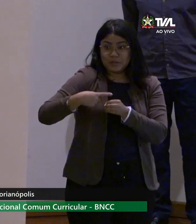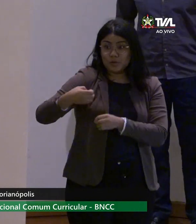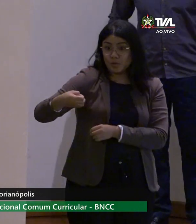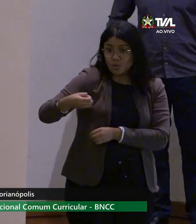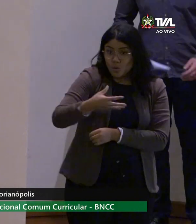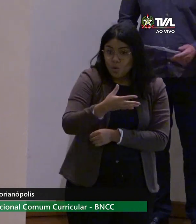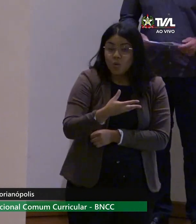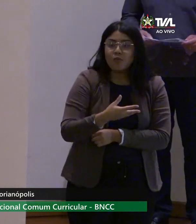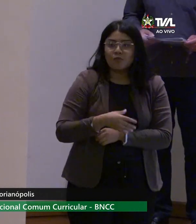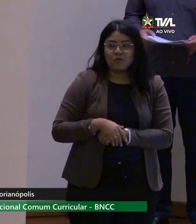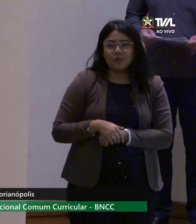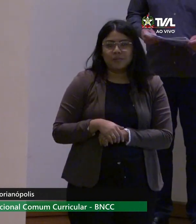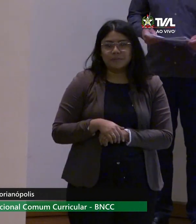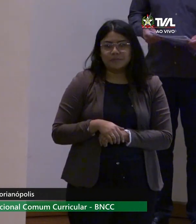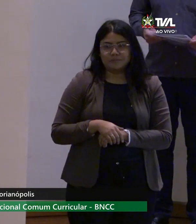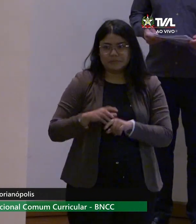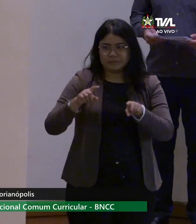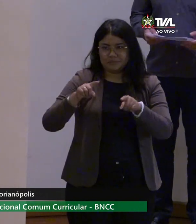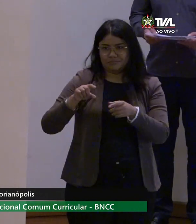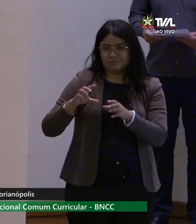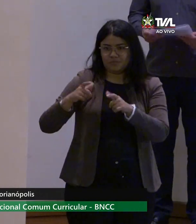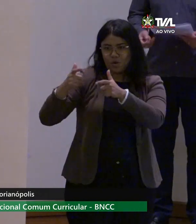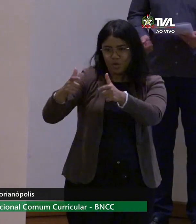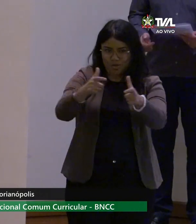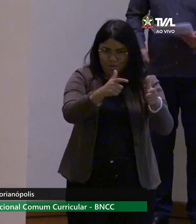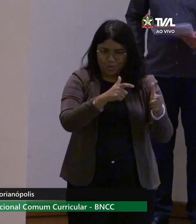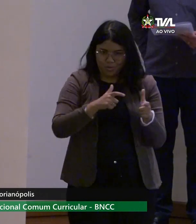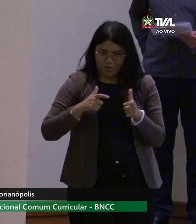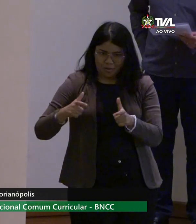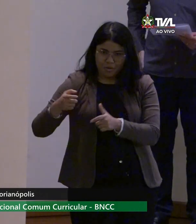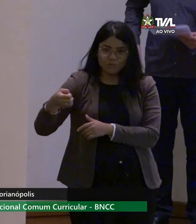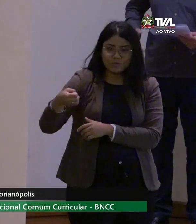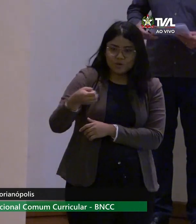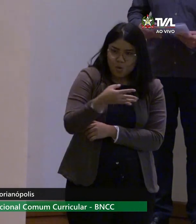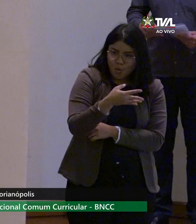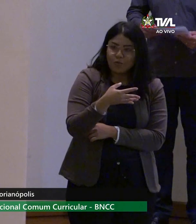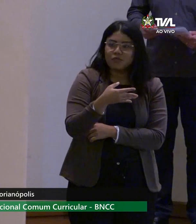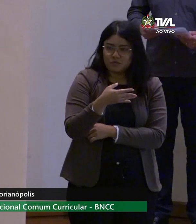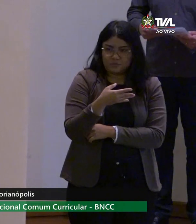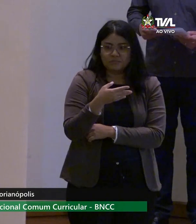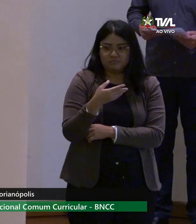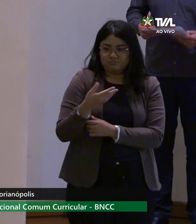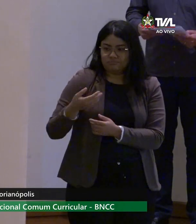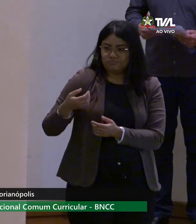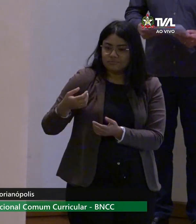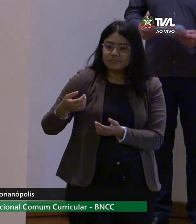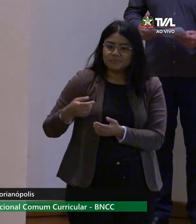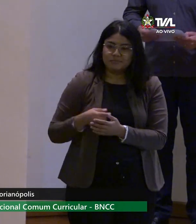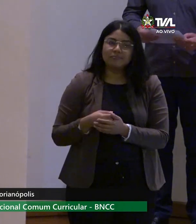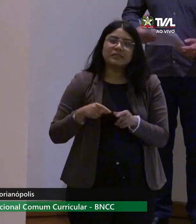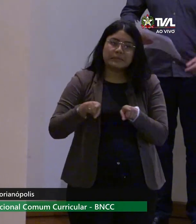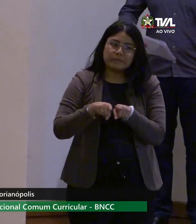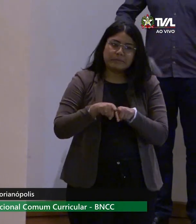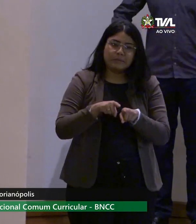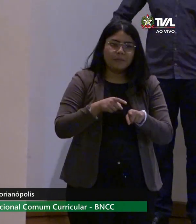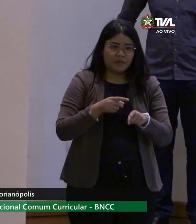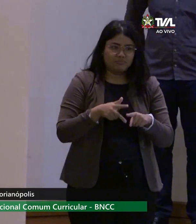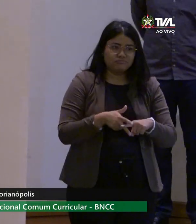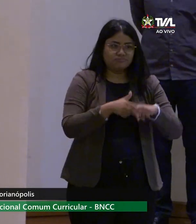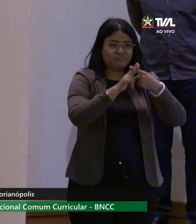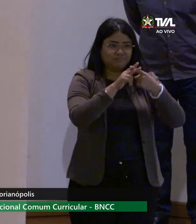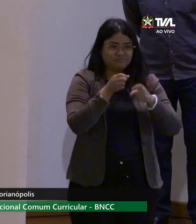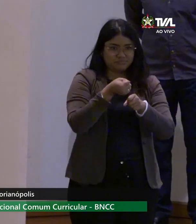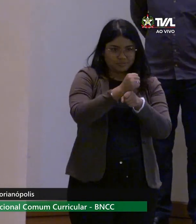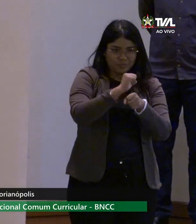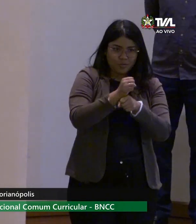novas instalações de educação e mais que isso nas instalações atuais poder reformar porém entregar